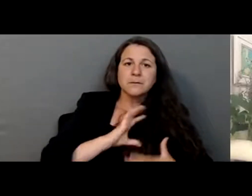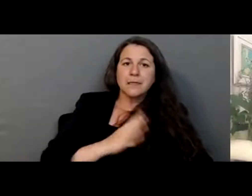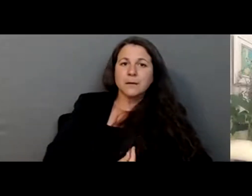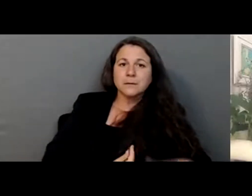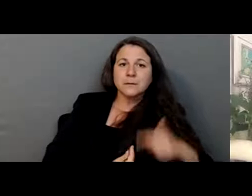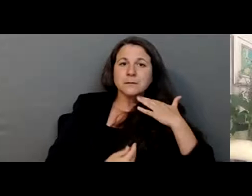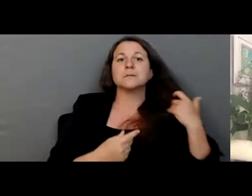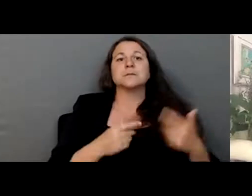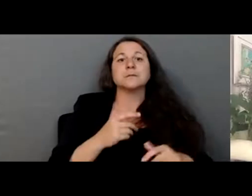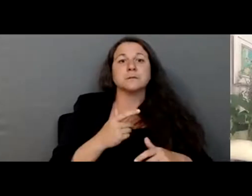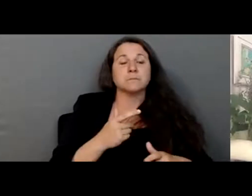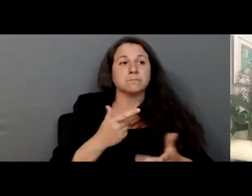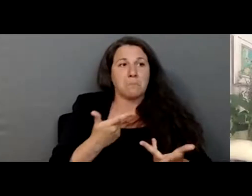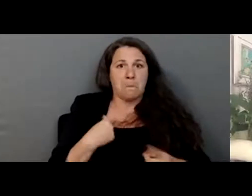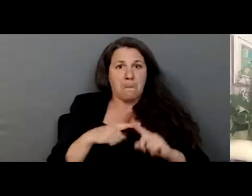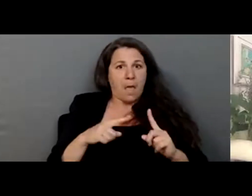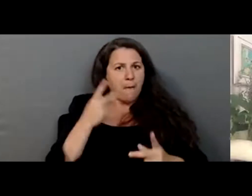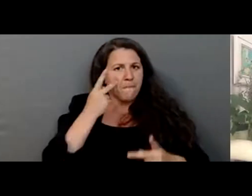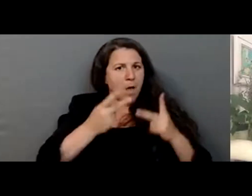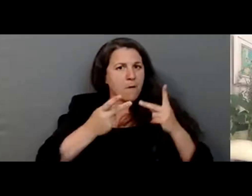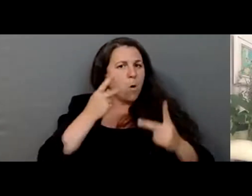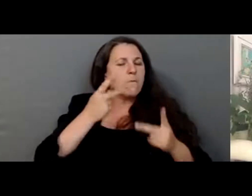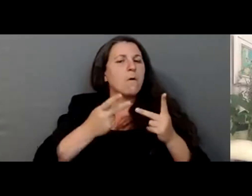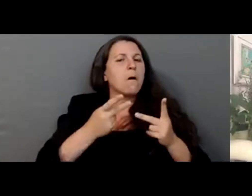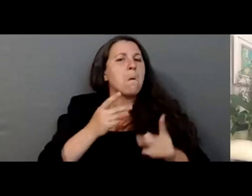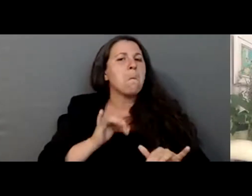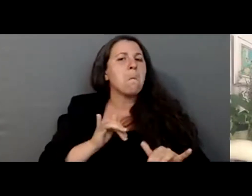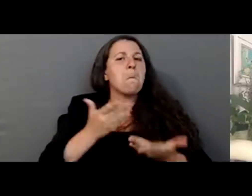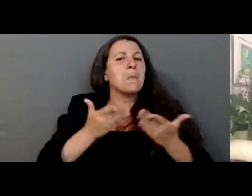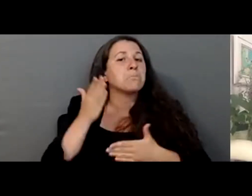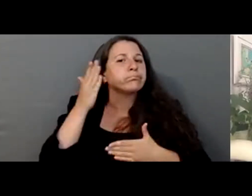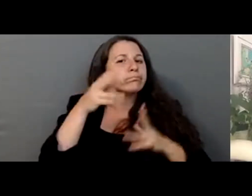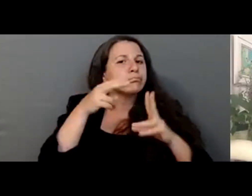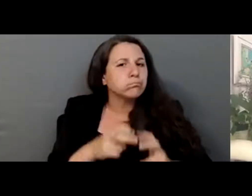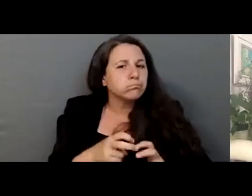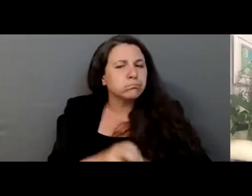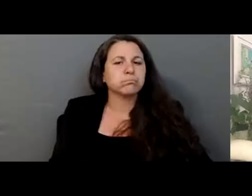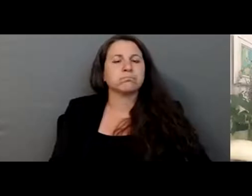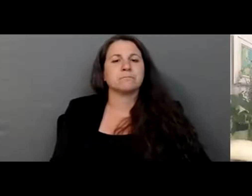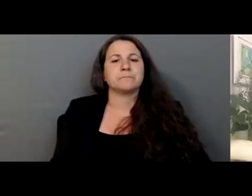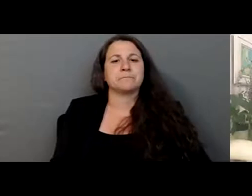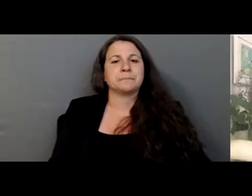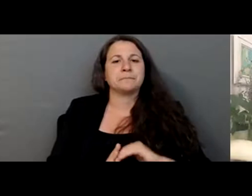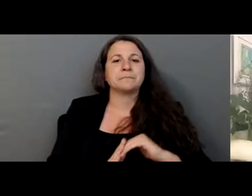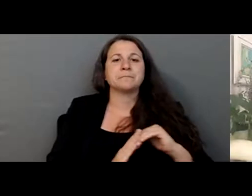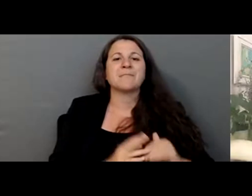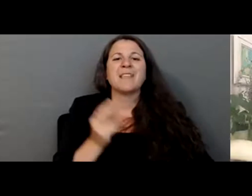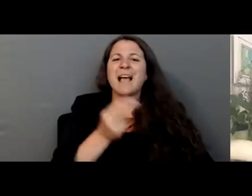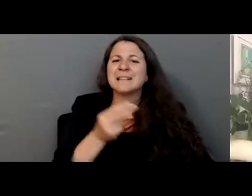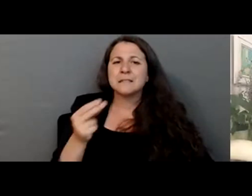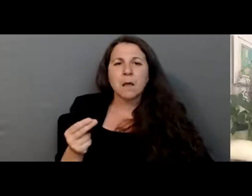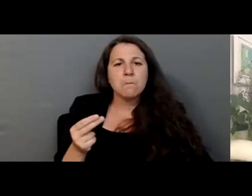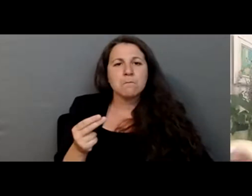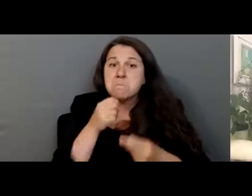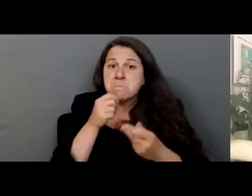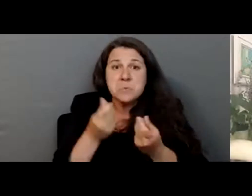étudié. L'autre chose aussi que je voulais aussi mentionner, c'est que souvent on pense que les handicaps, ben, il n'y en a pas tant. Au Canada, selon